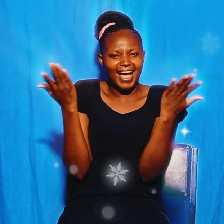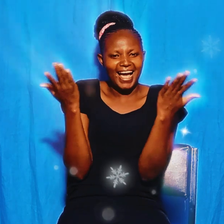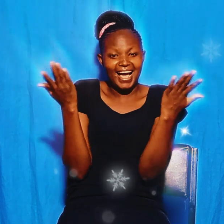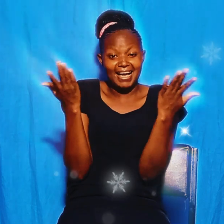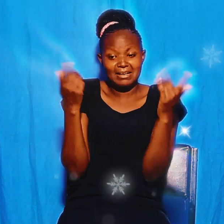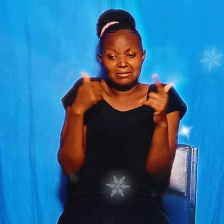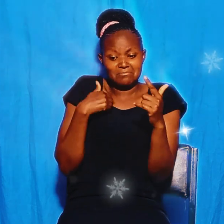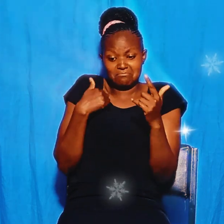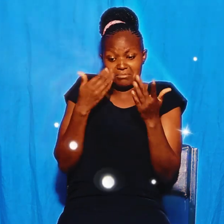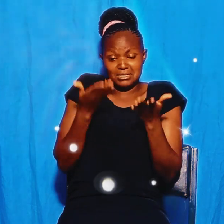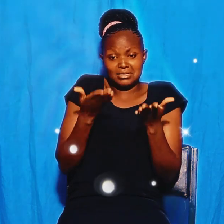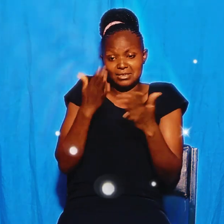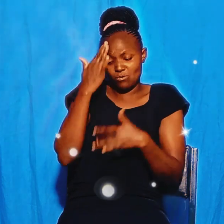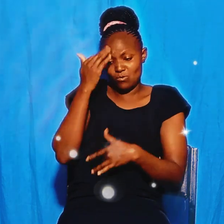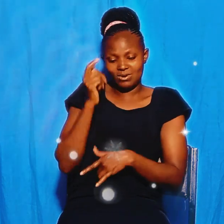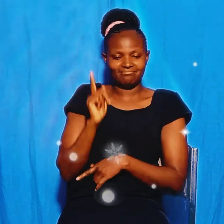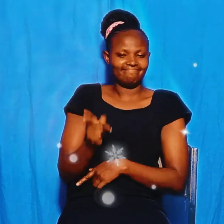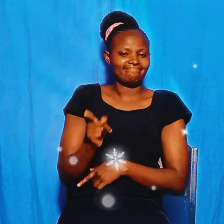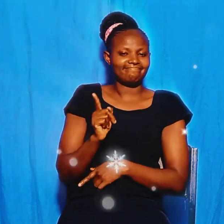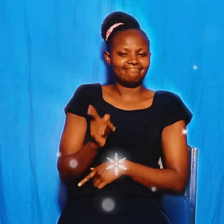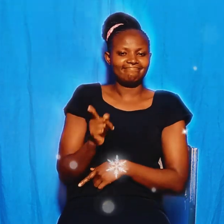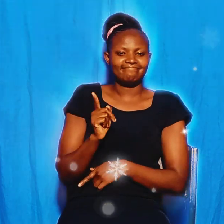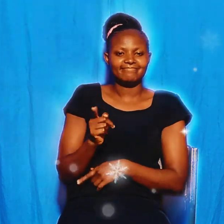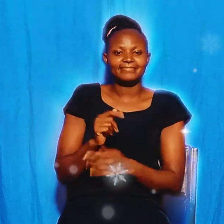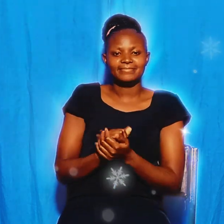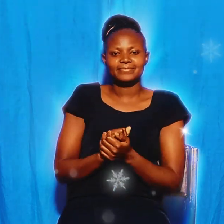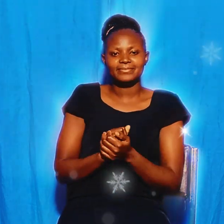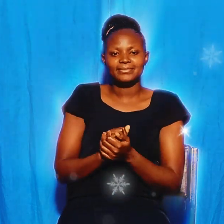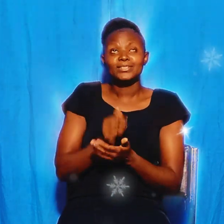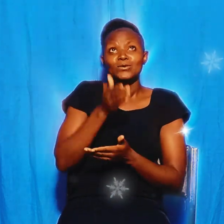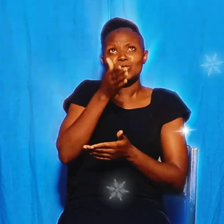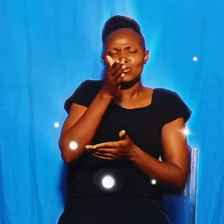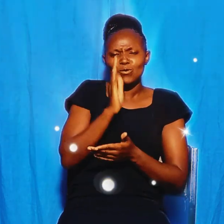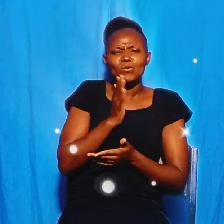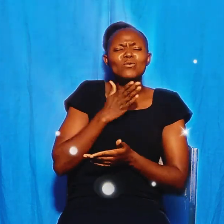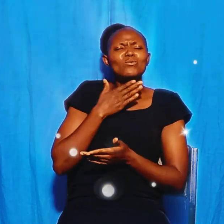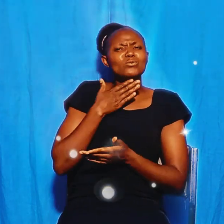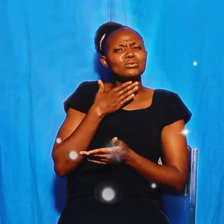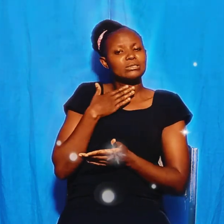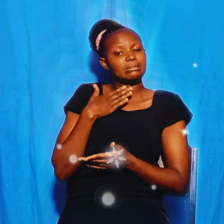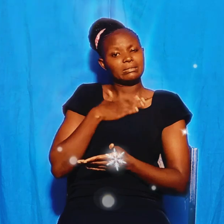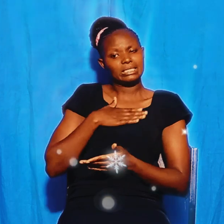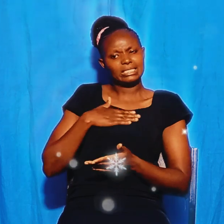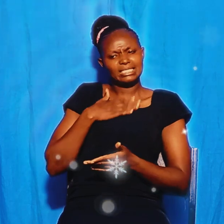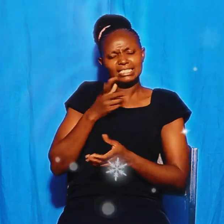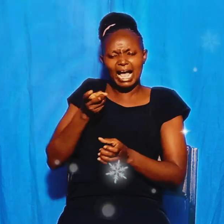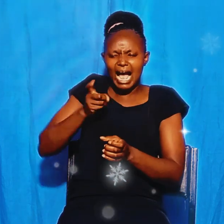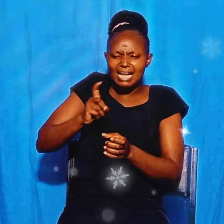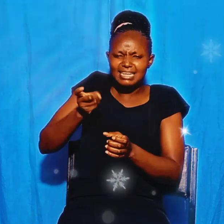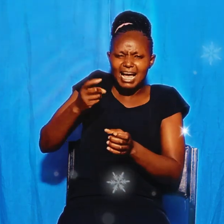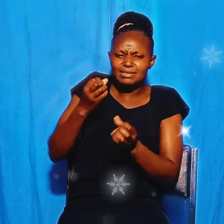ni Tawafranceska na nga hii nienda amathime na miaka minge tuniani.